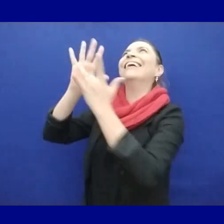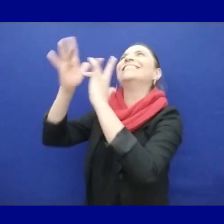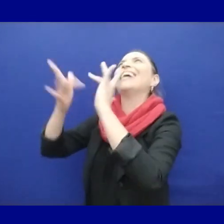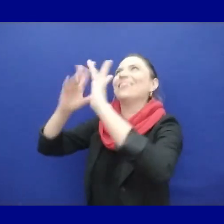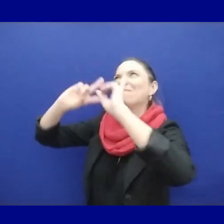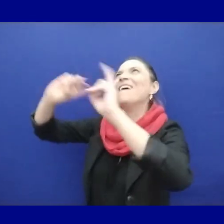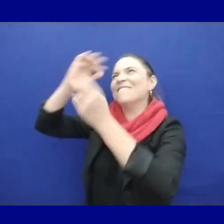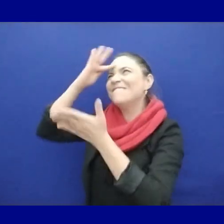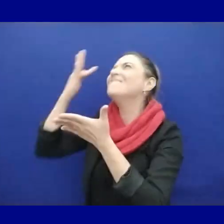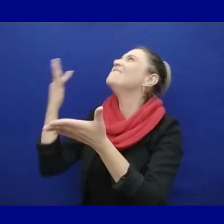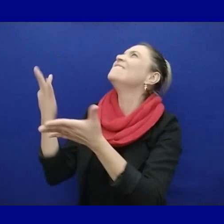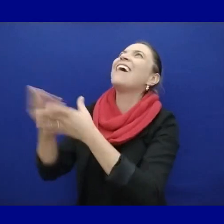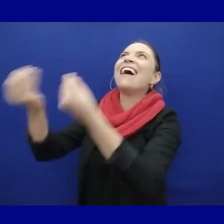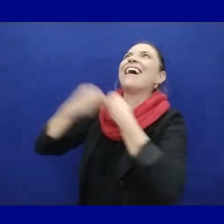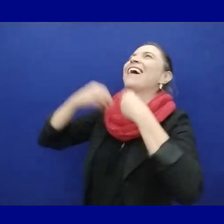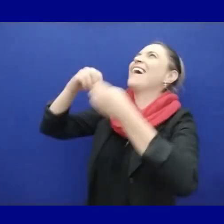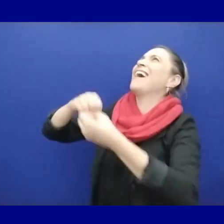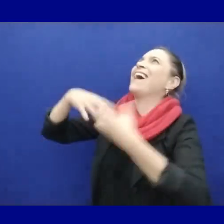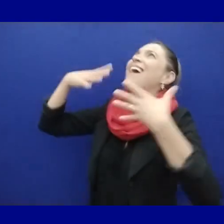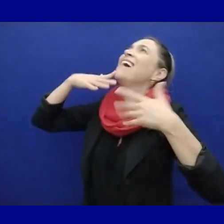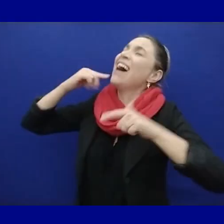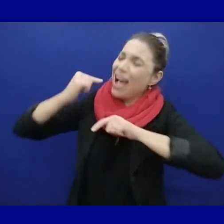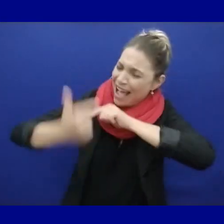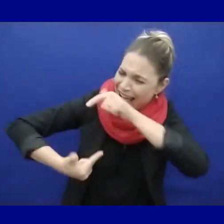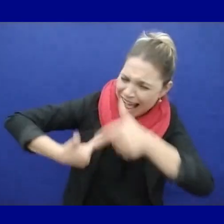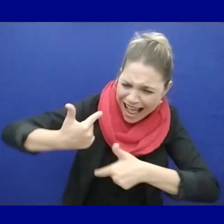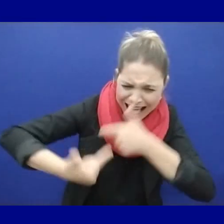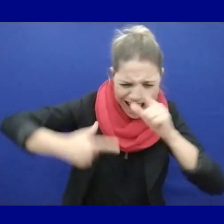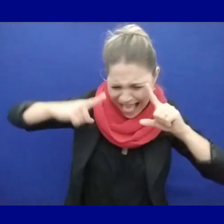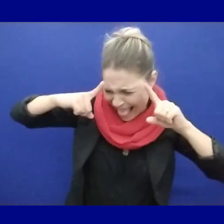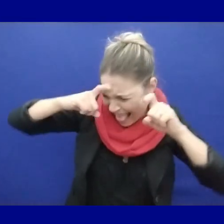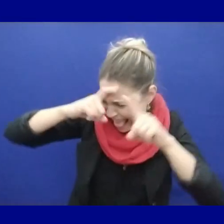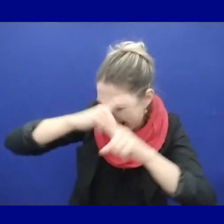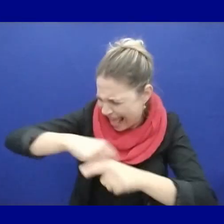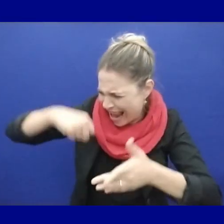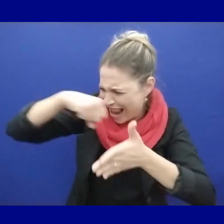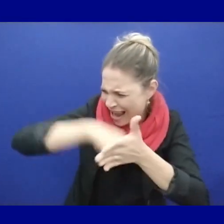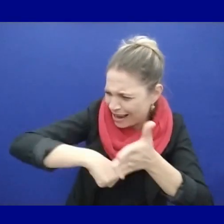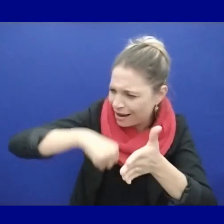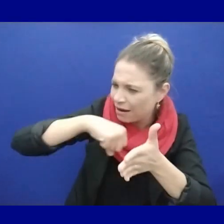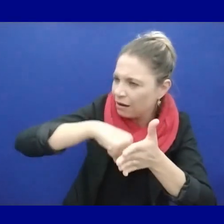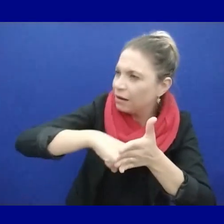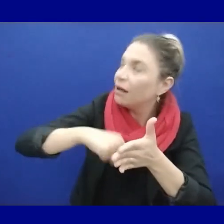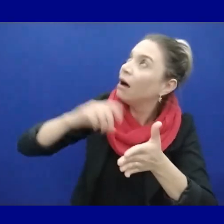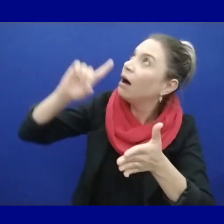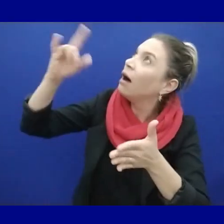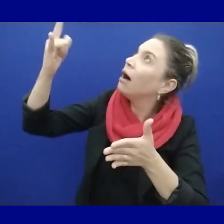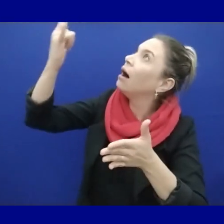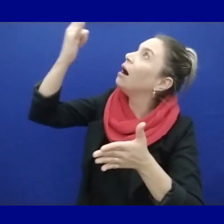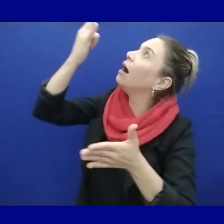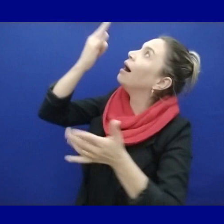transpor. As nossas lutas são provas de